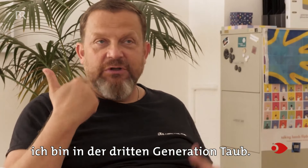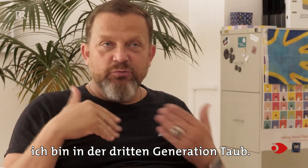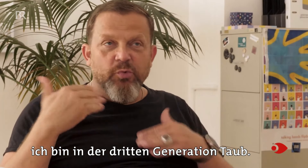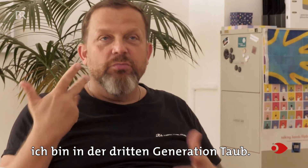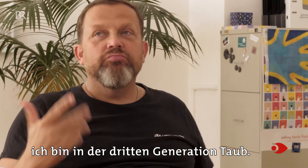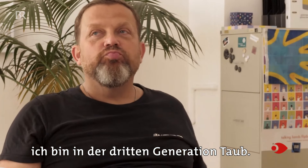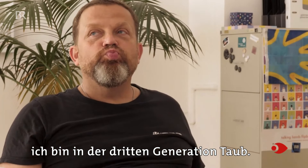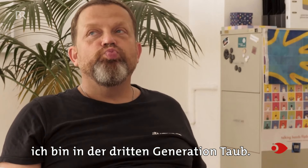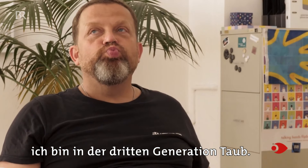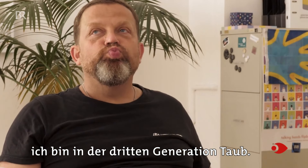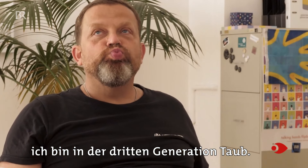Generation taub.